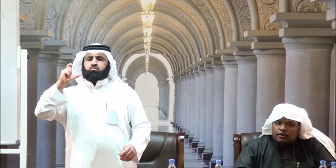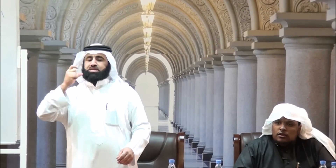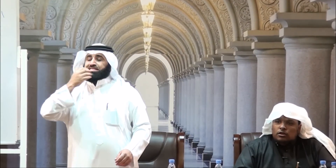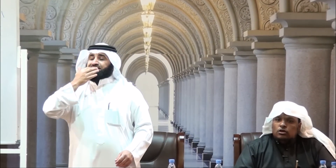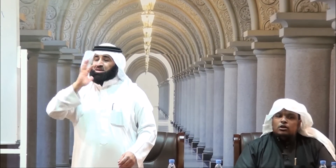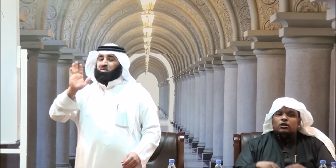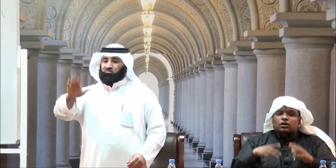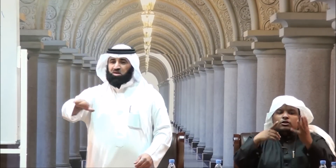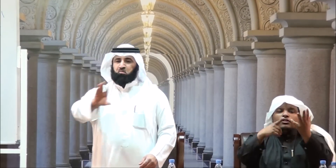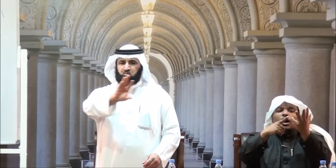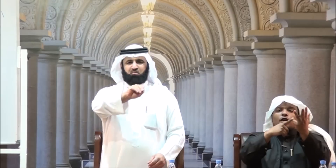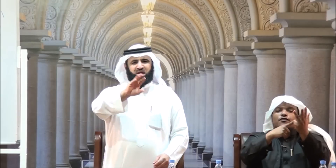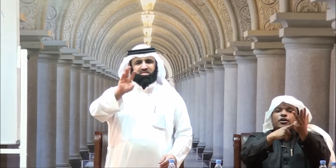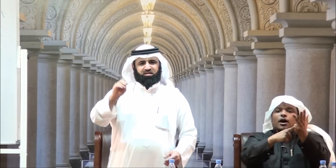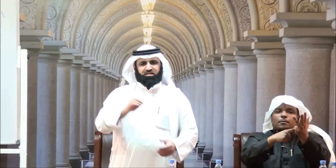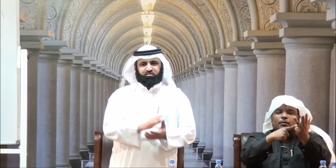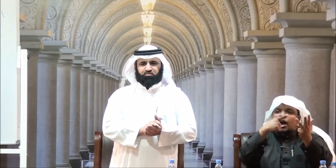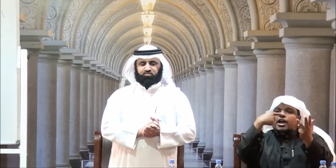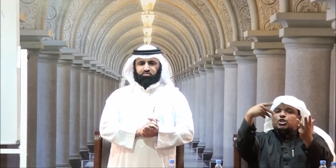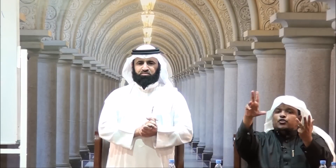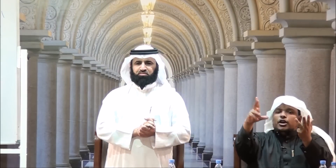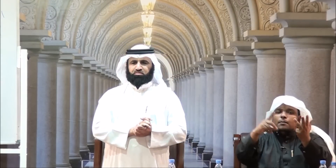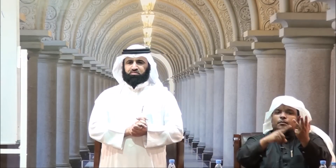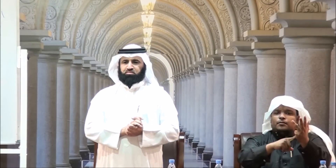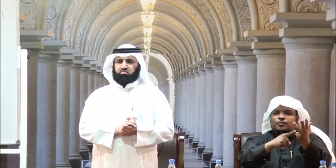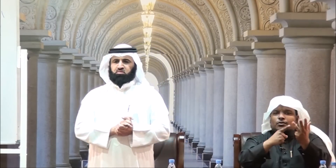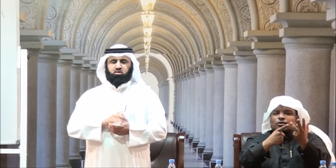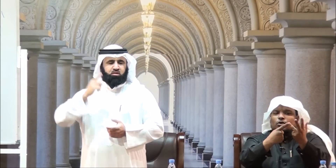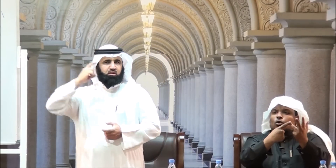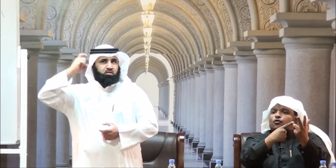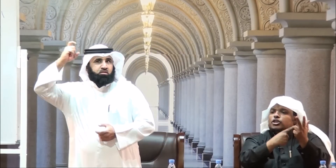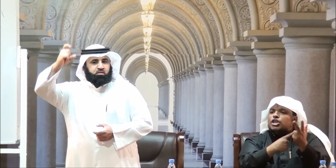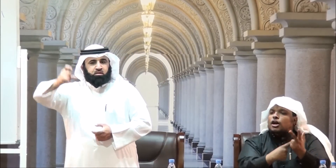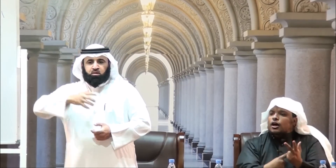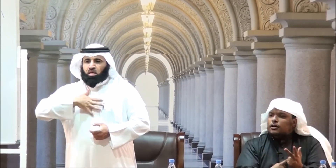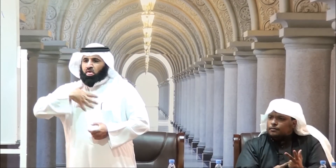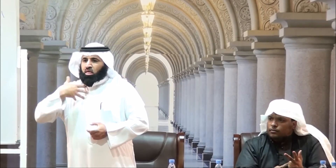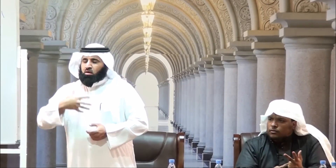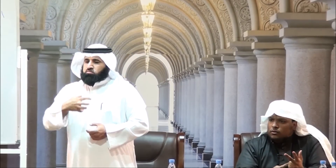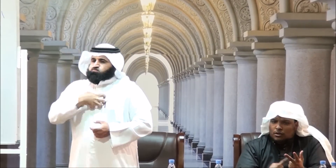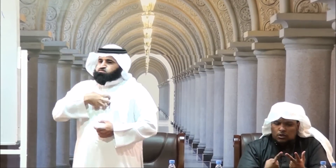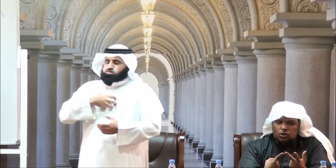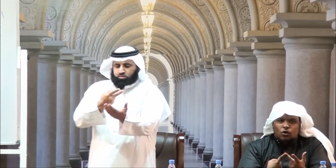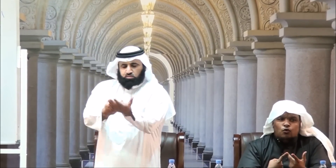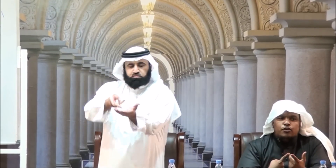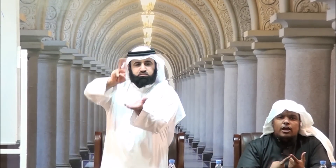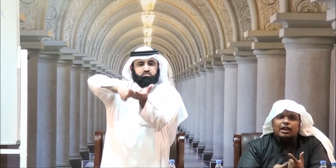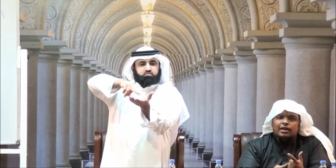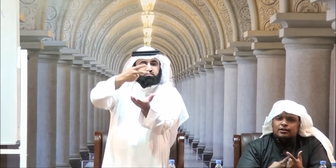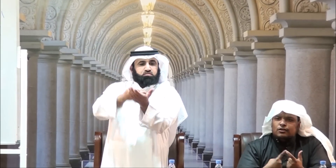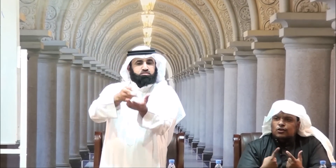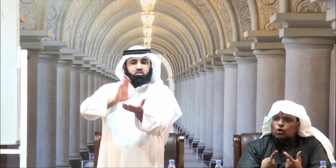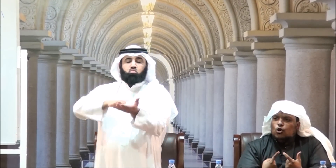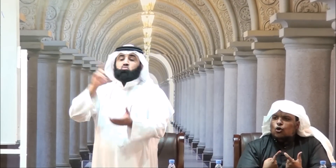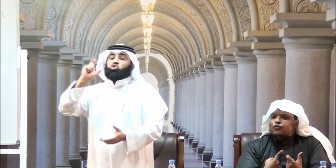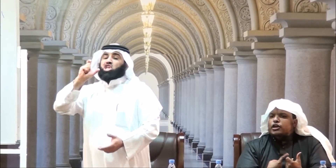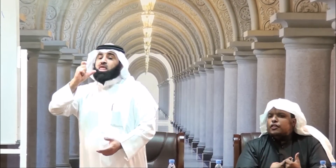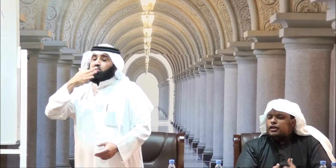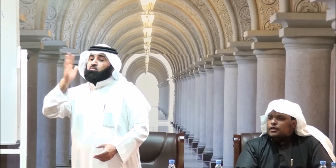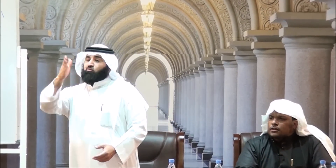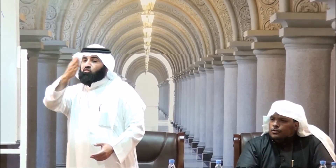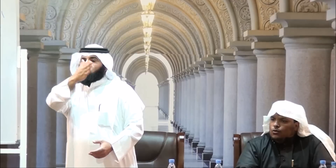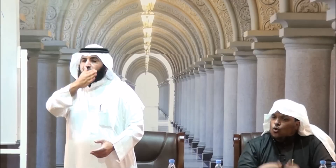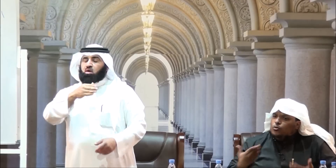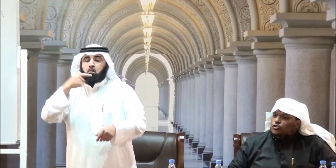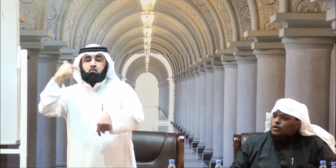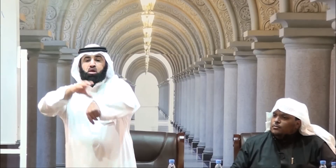الآن عنده فيهم عايش فيهم وفي شقاء وفي قلق وفي